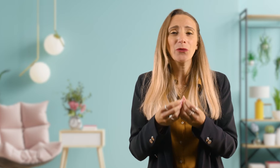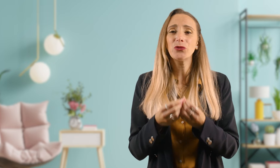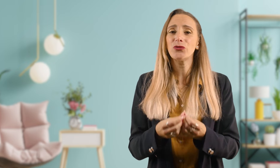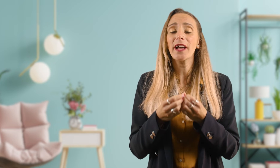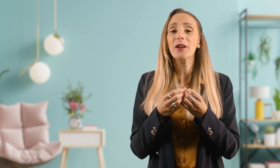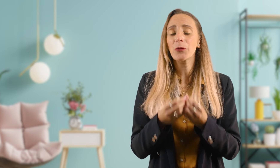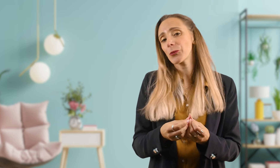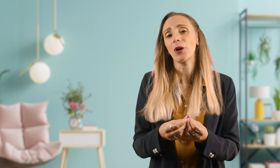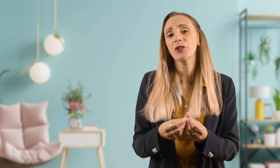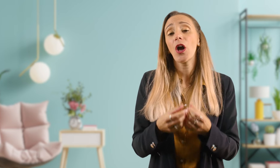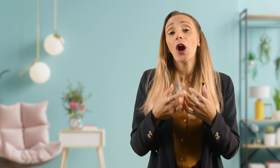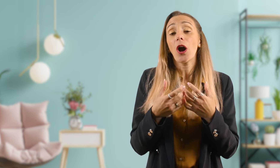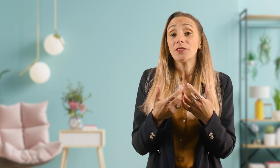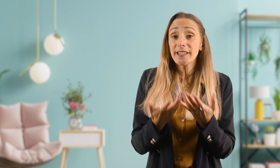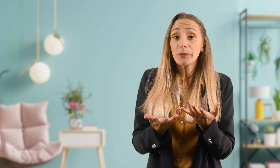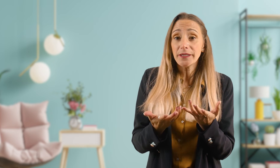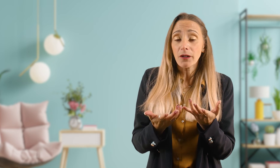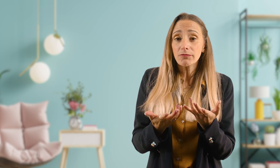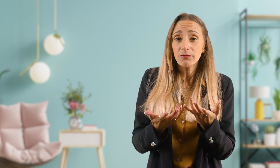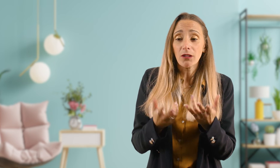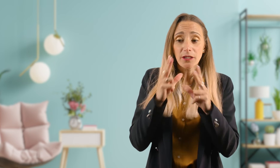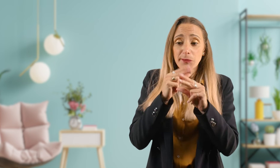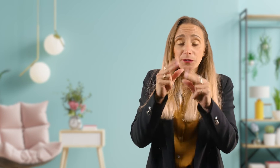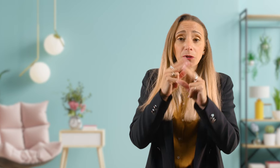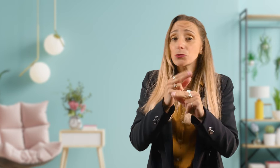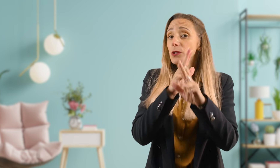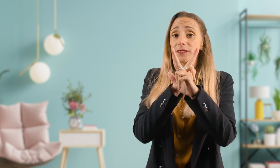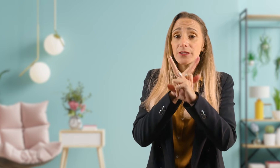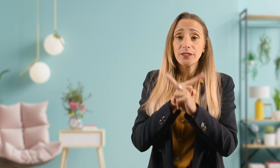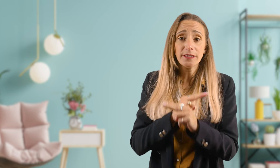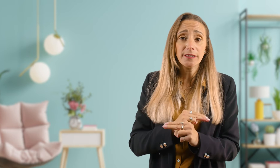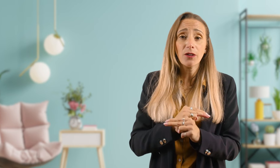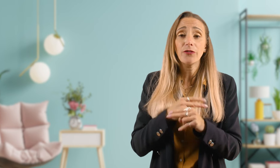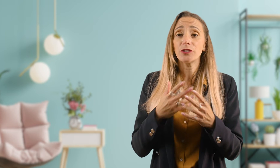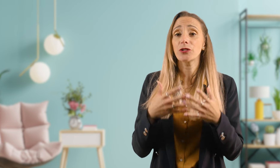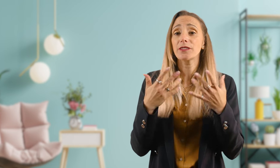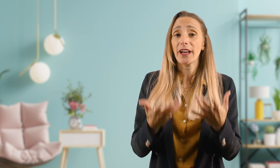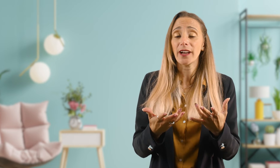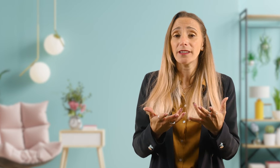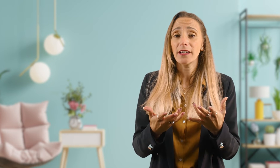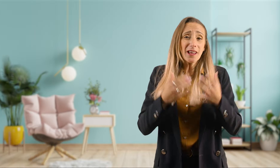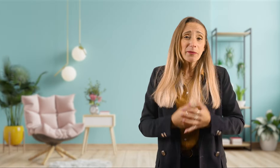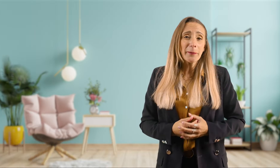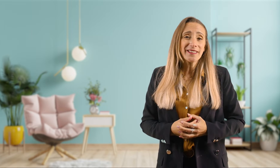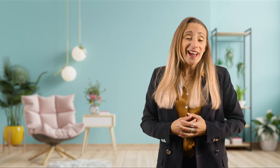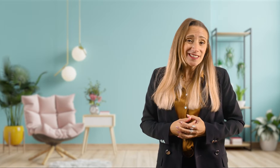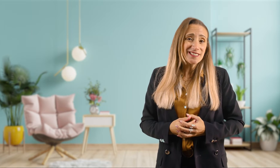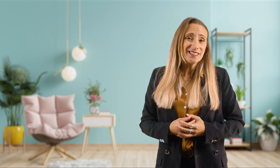vous faire comprendre en l'expliquant ou en définissant votre travail. Permettre ainsi